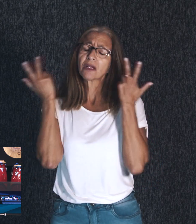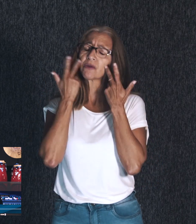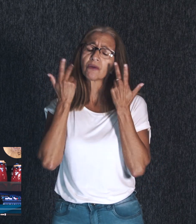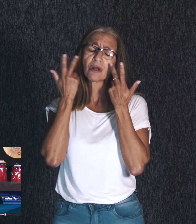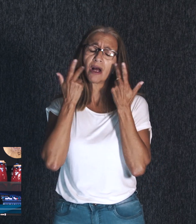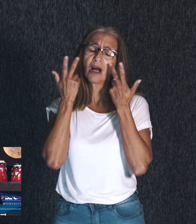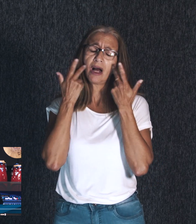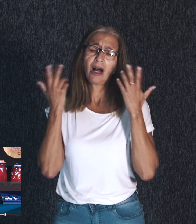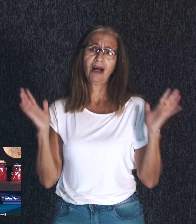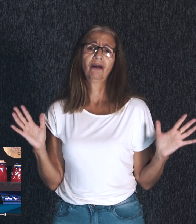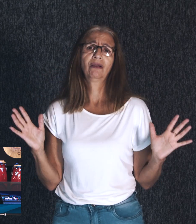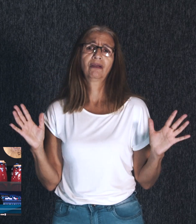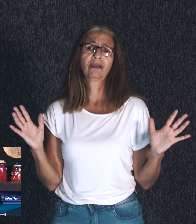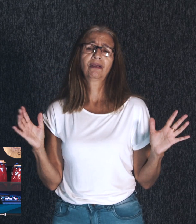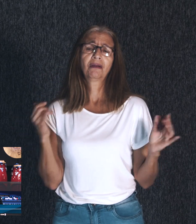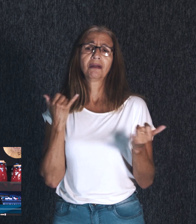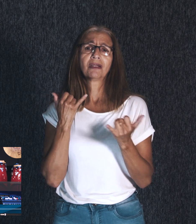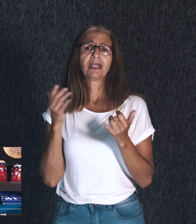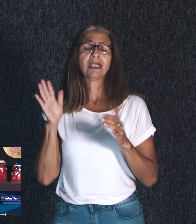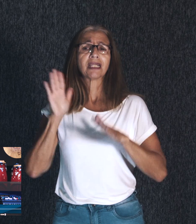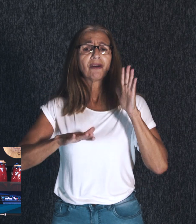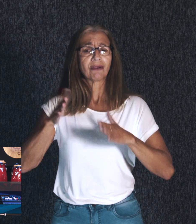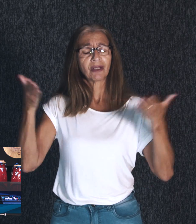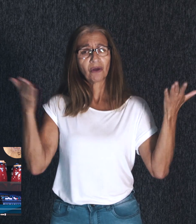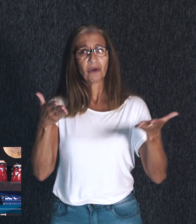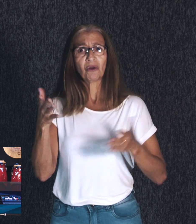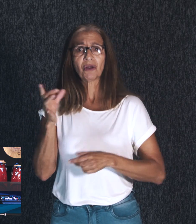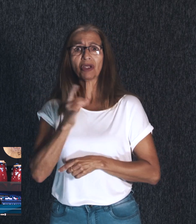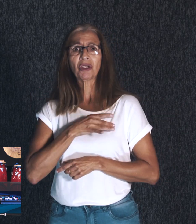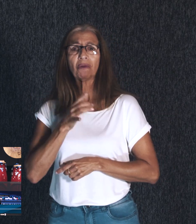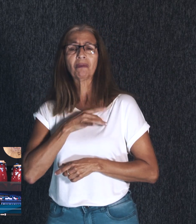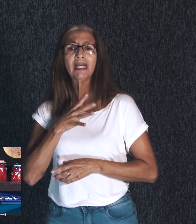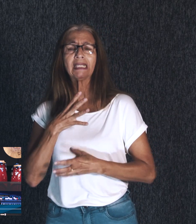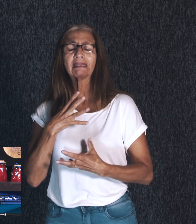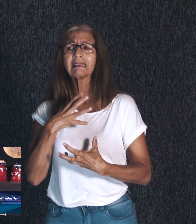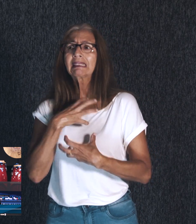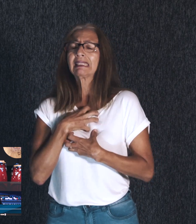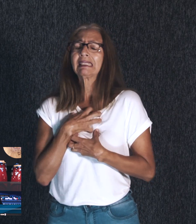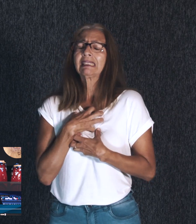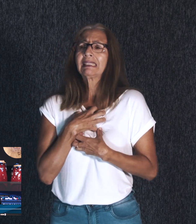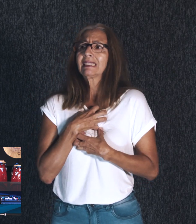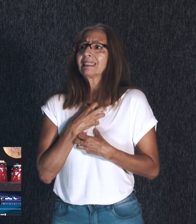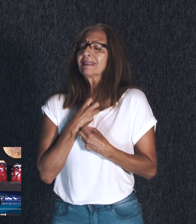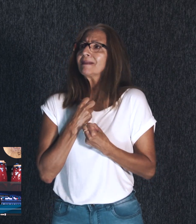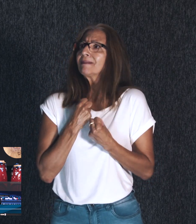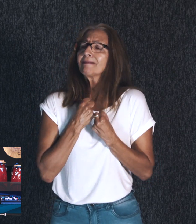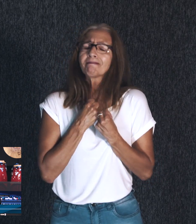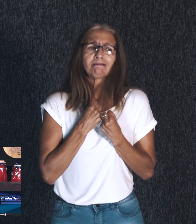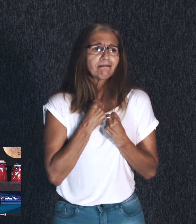hoje está encurralando a sua alma e machucando o seu coração.